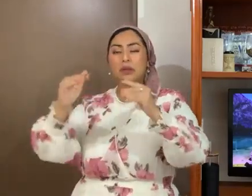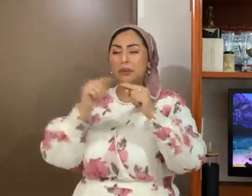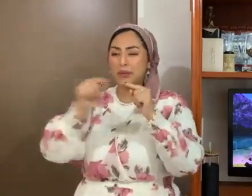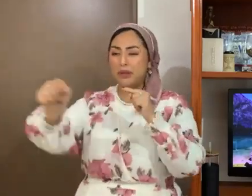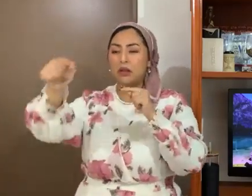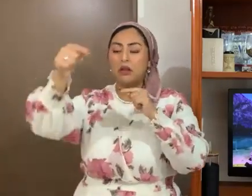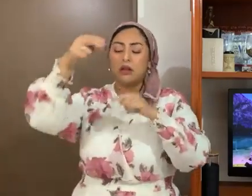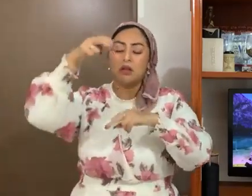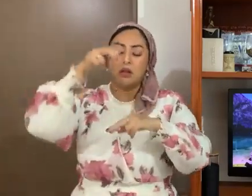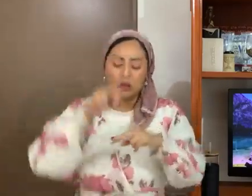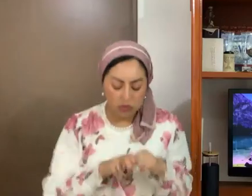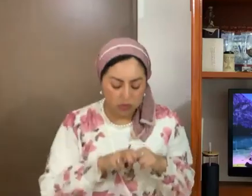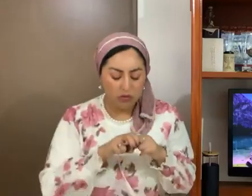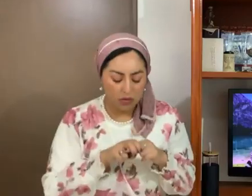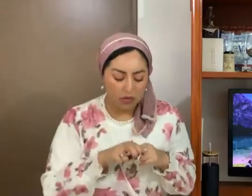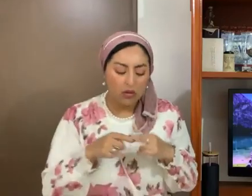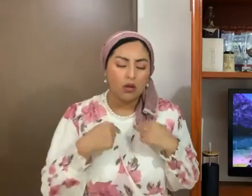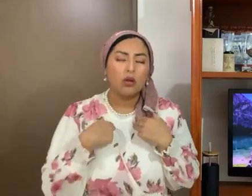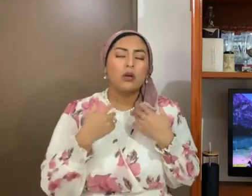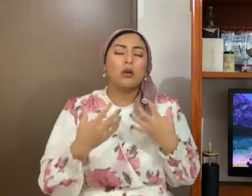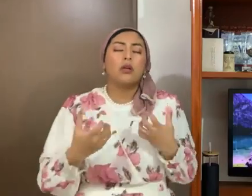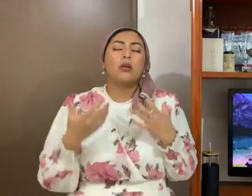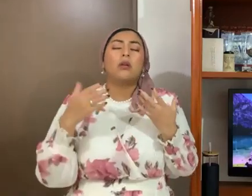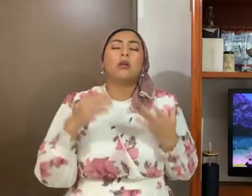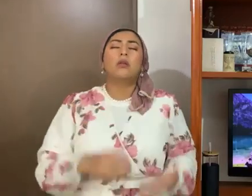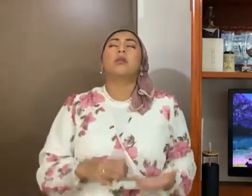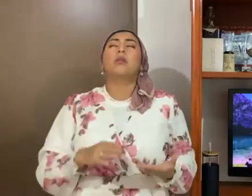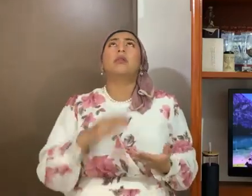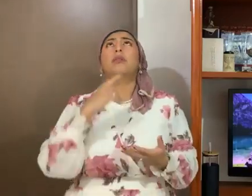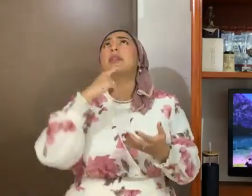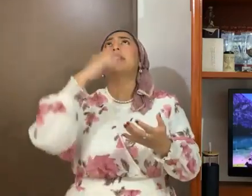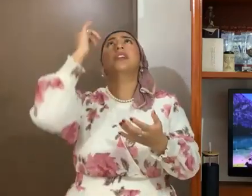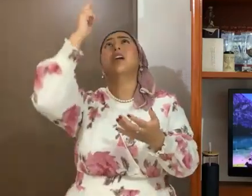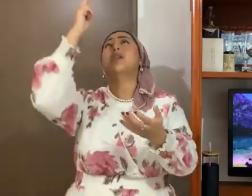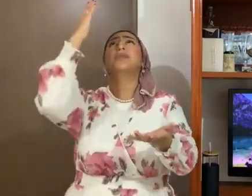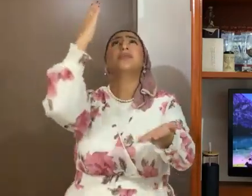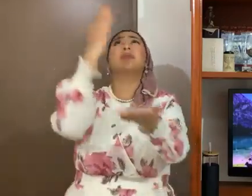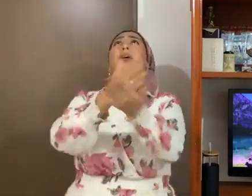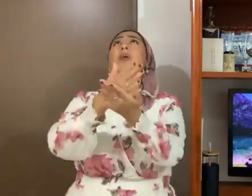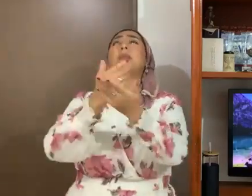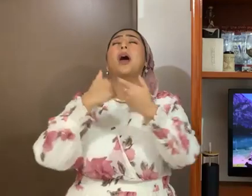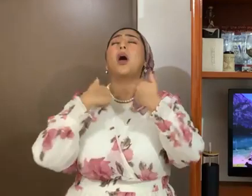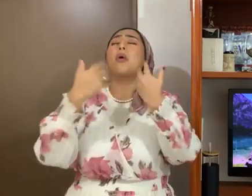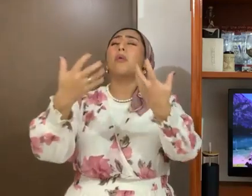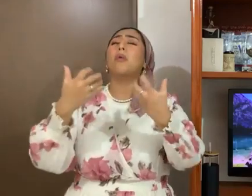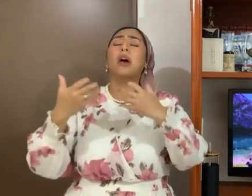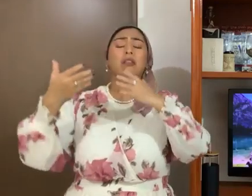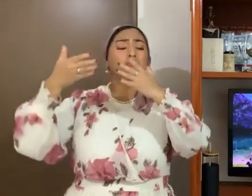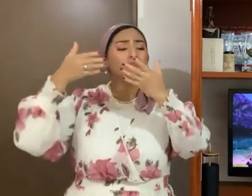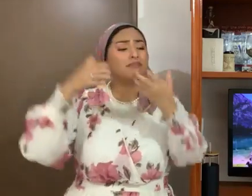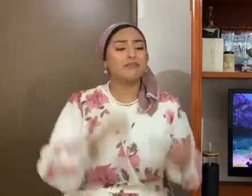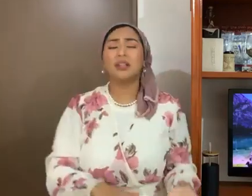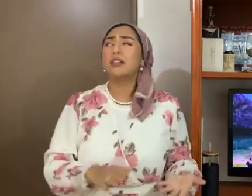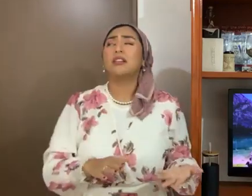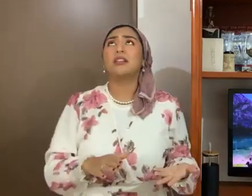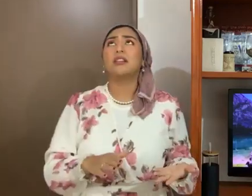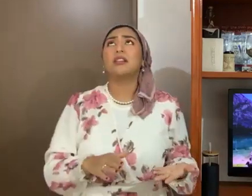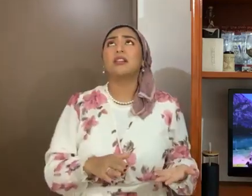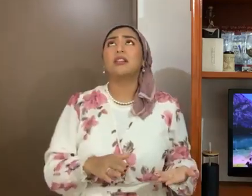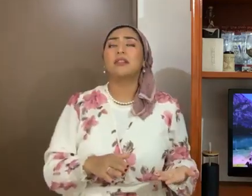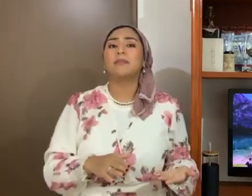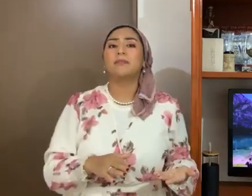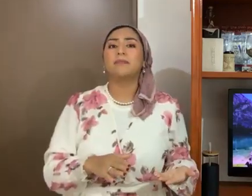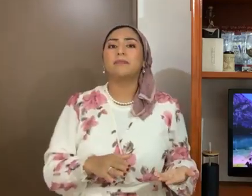y se sentó debajo de un enebro deseando morirse, y dijo, basta ya, oh Yahweh, quítame la vida, pues no soy yo mejor que mis